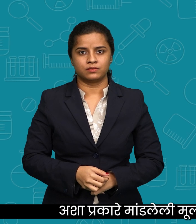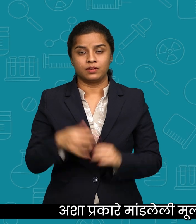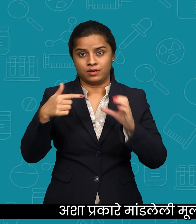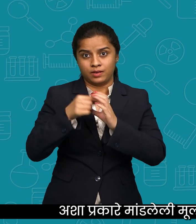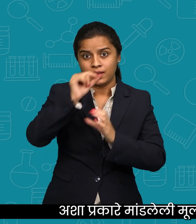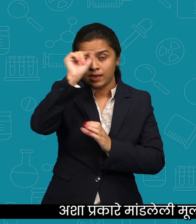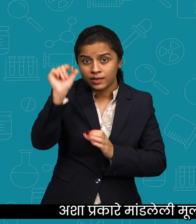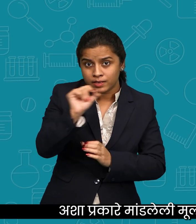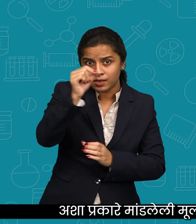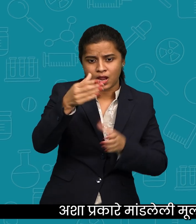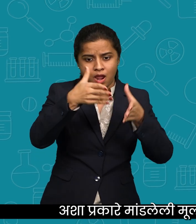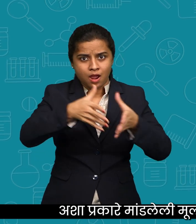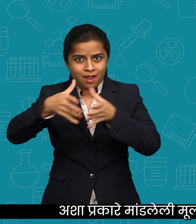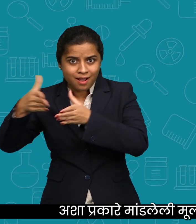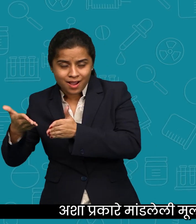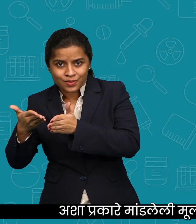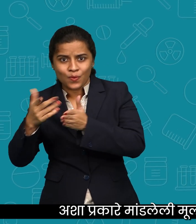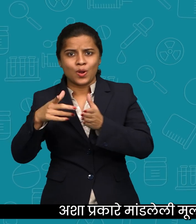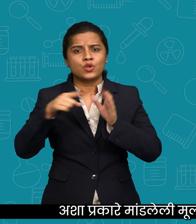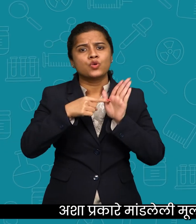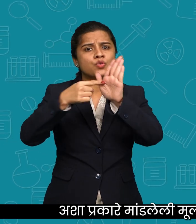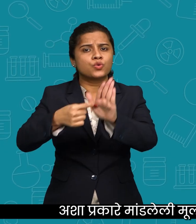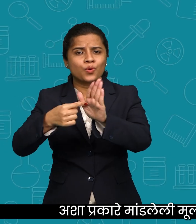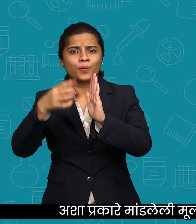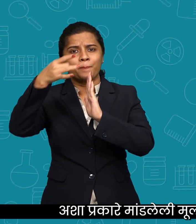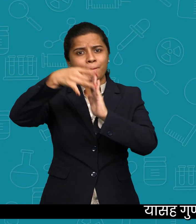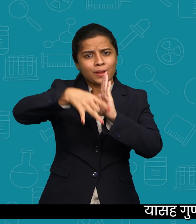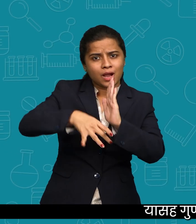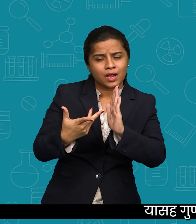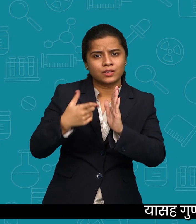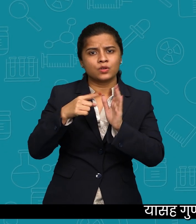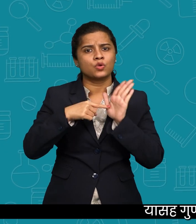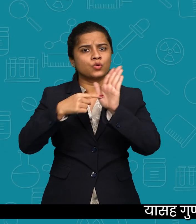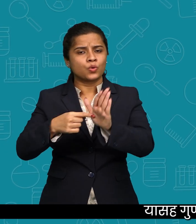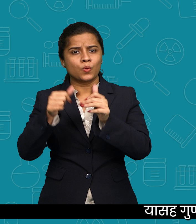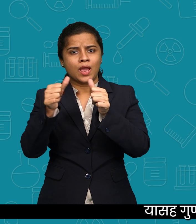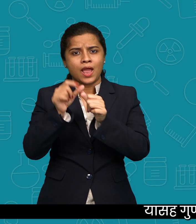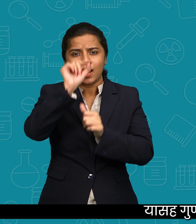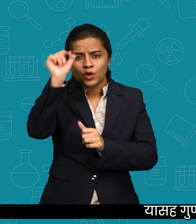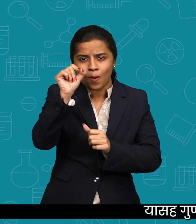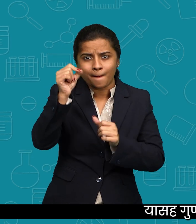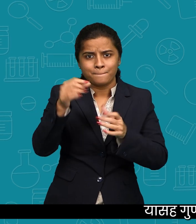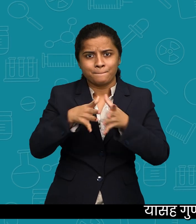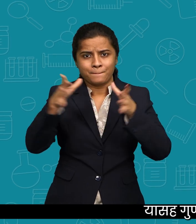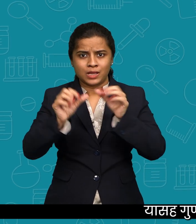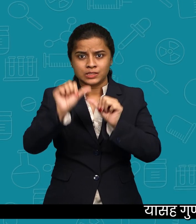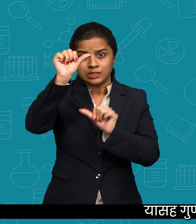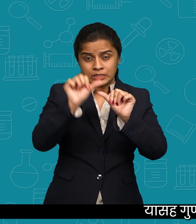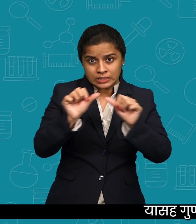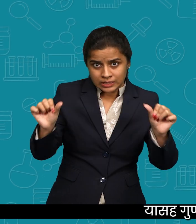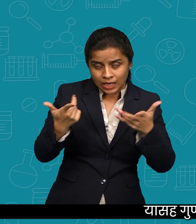अशा प्रकारे मांडलेली मूलद्रव्ये अणु आकार आणि आयनीकरण ऊर्जा यासह गुणधर्माची आवर्तता दर्शवतात.